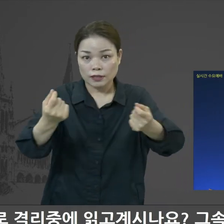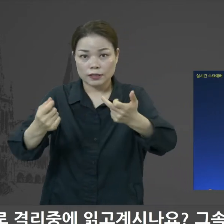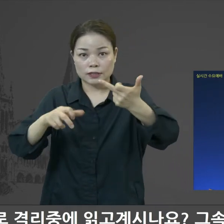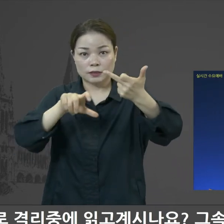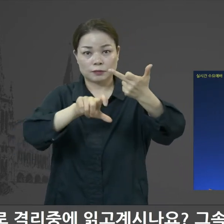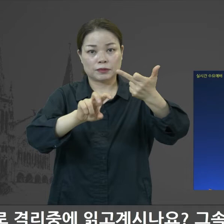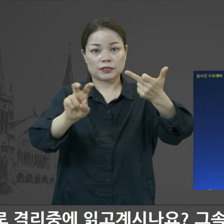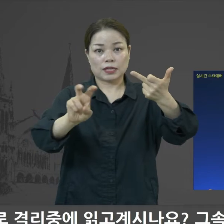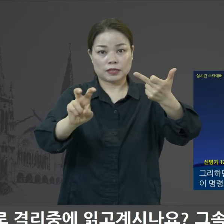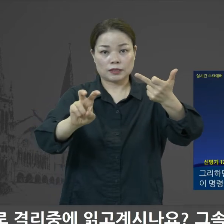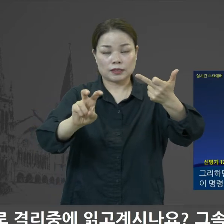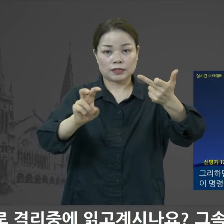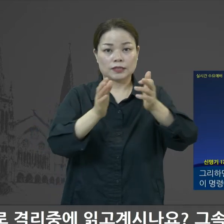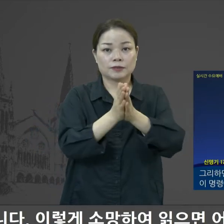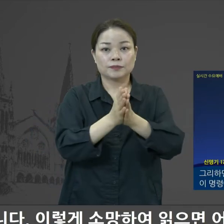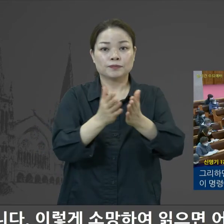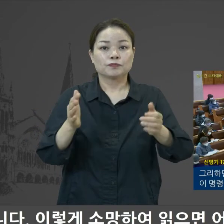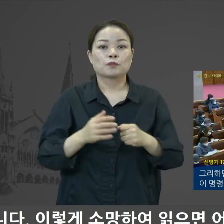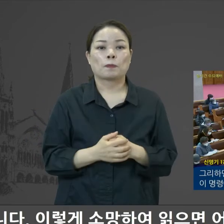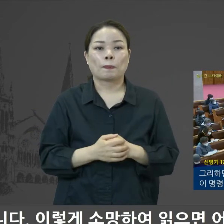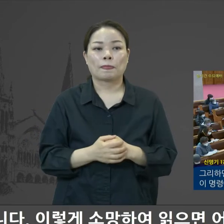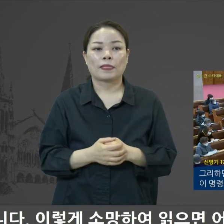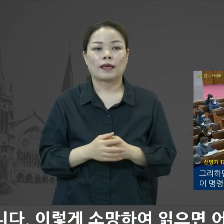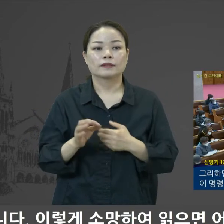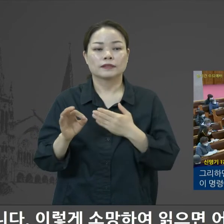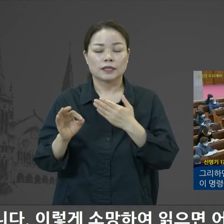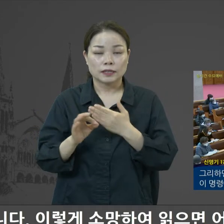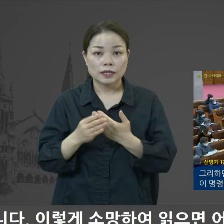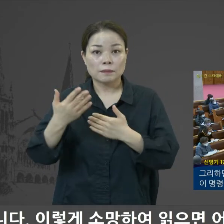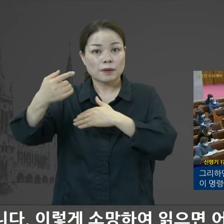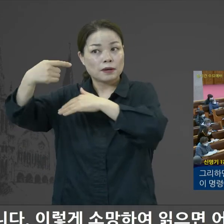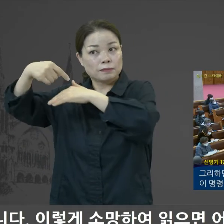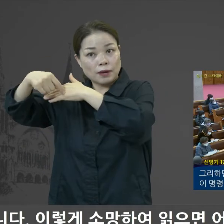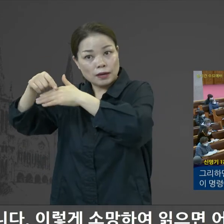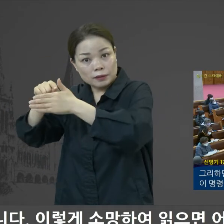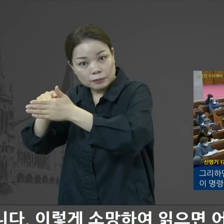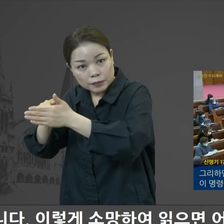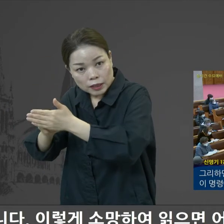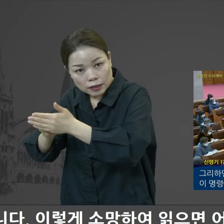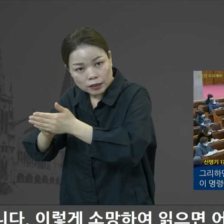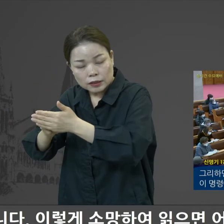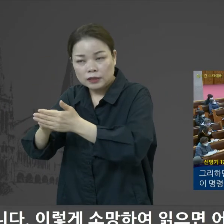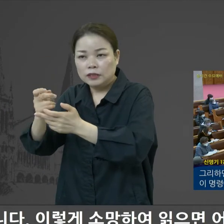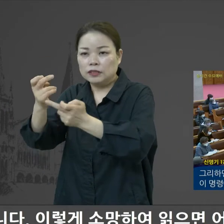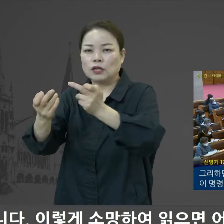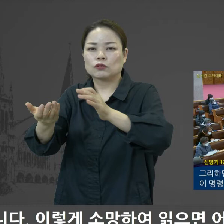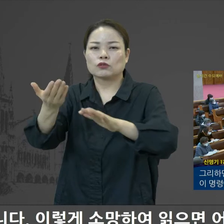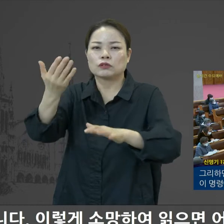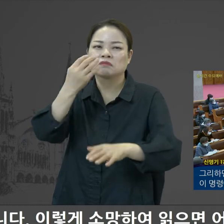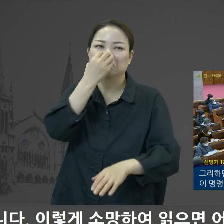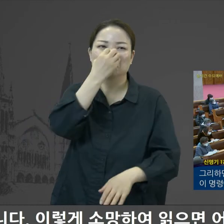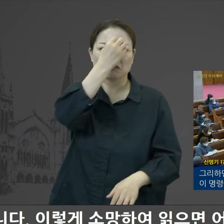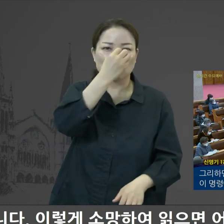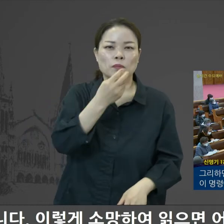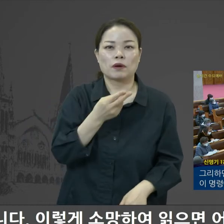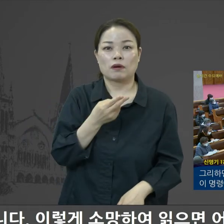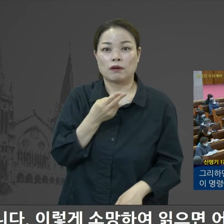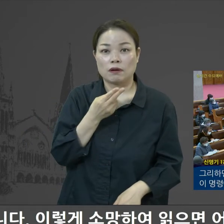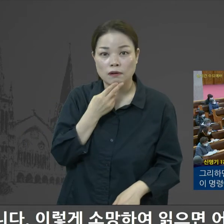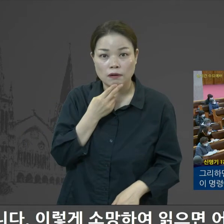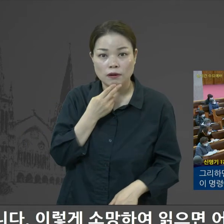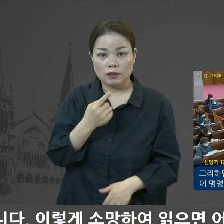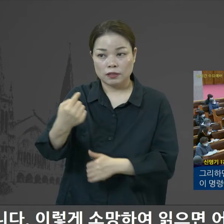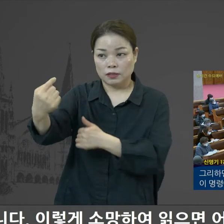20절의 말씀을 읽어보겠습니다. 시작. 그리하면 그의 마음이 그의 형제들 위에 교만하지 아니하고